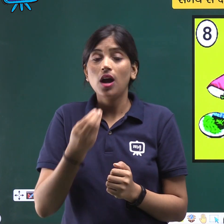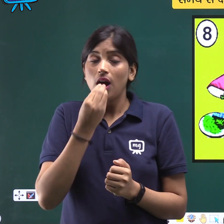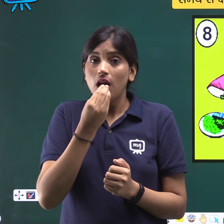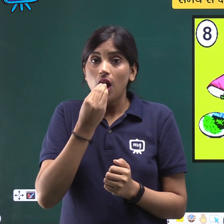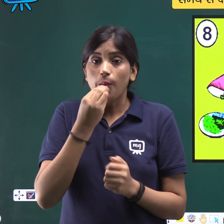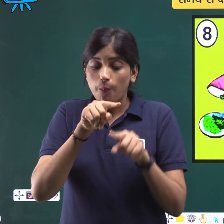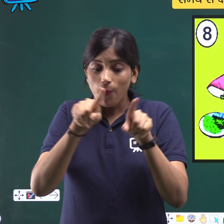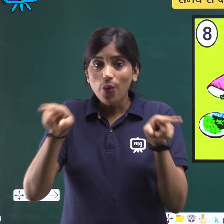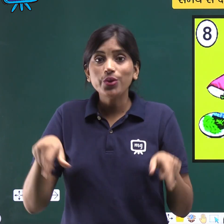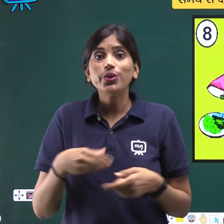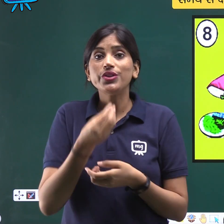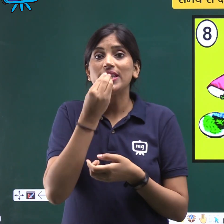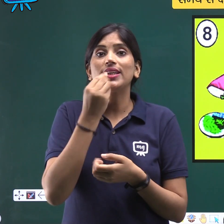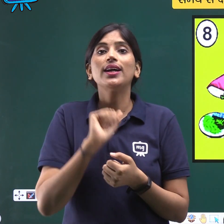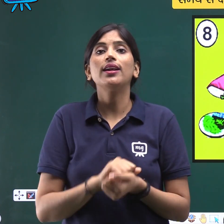भोजन करना।